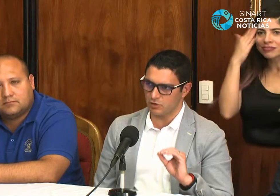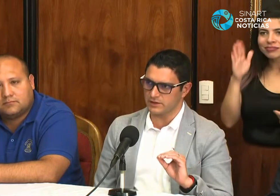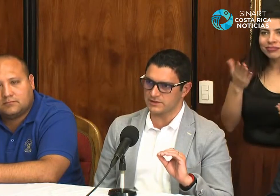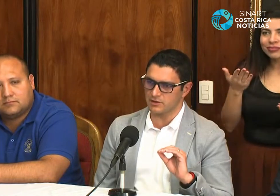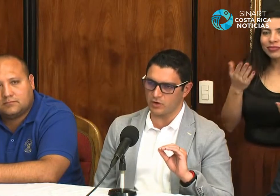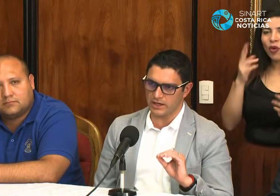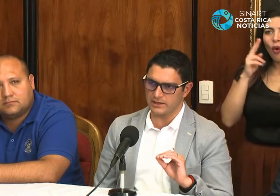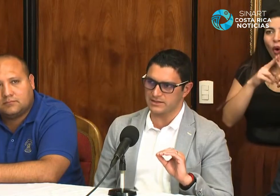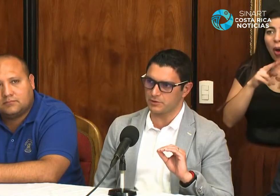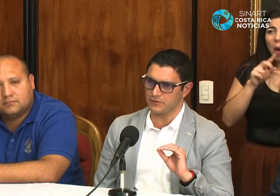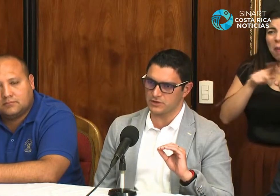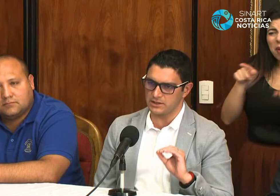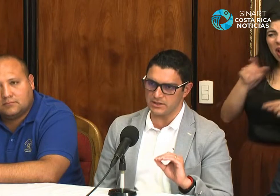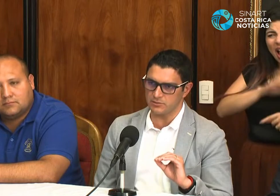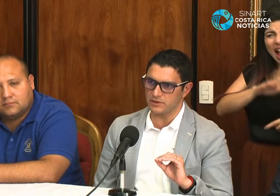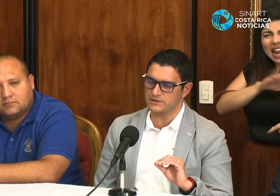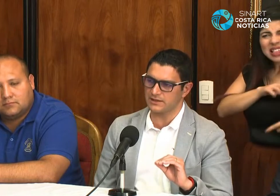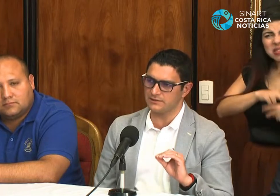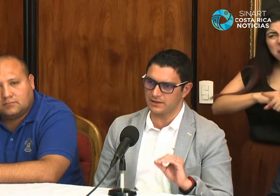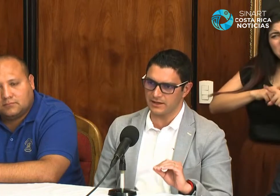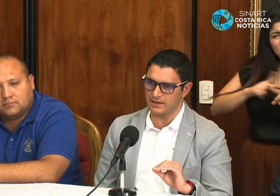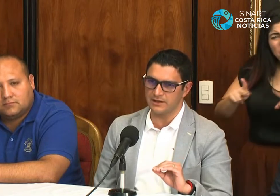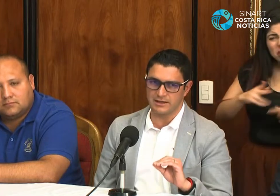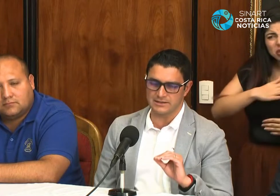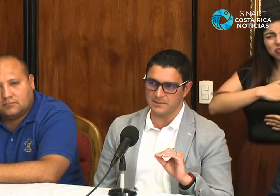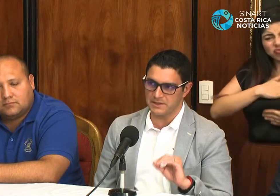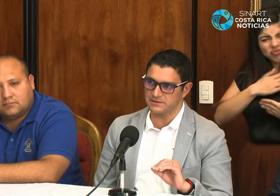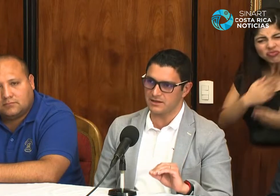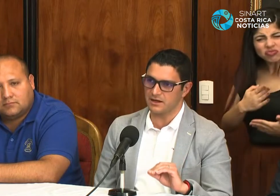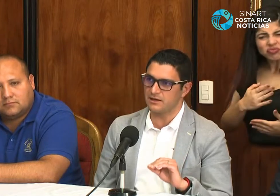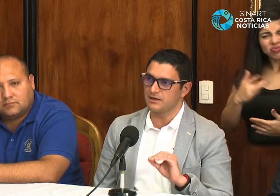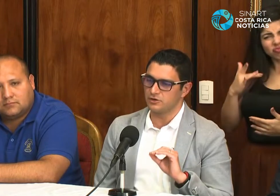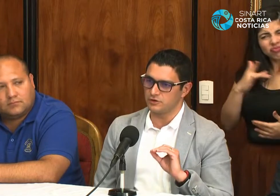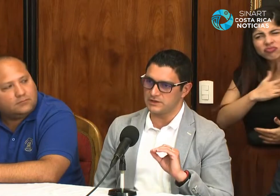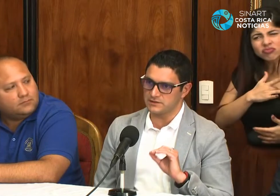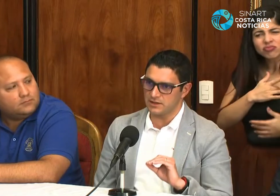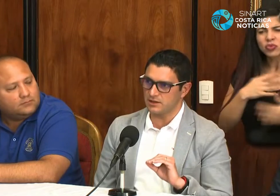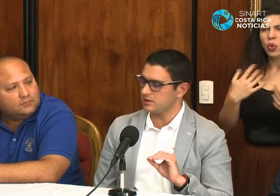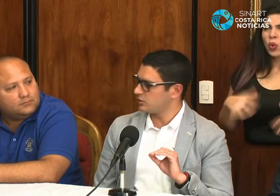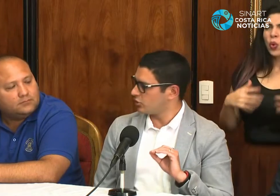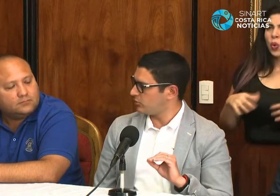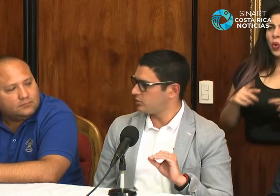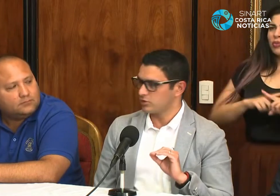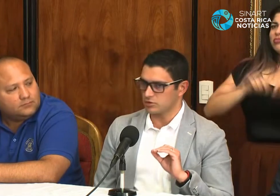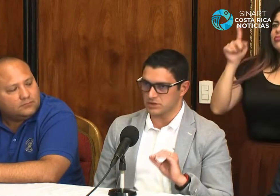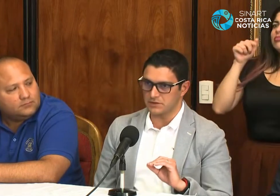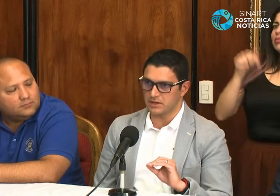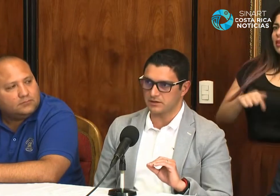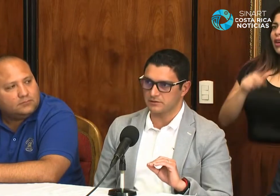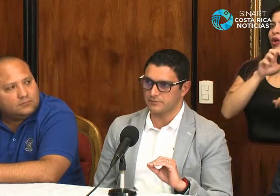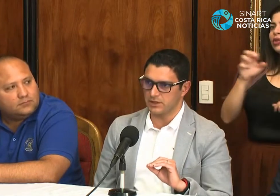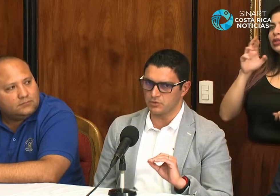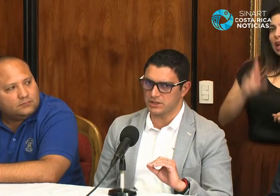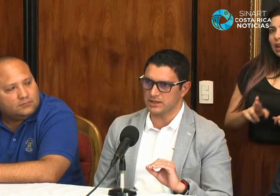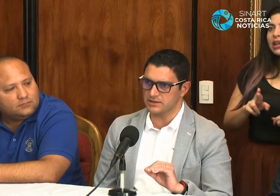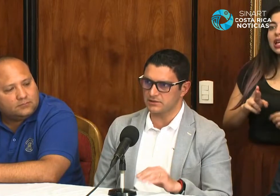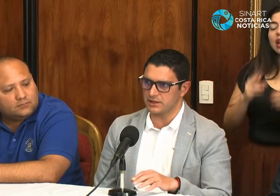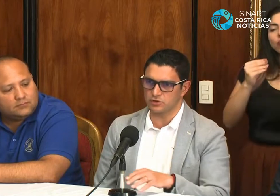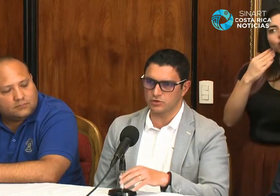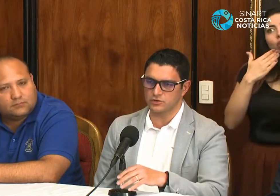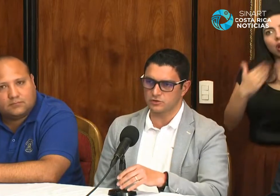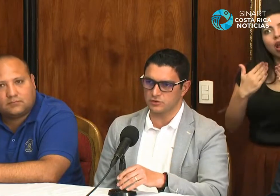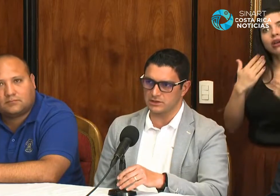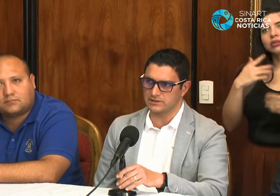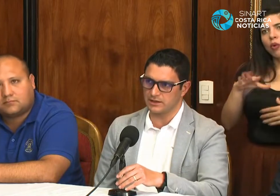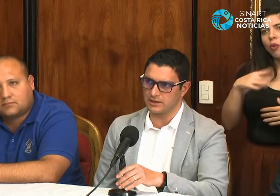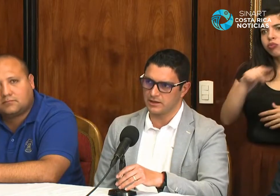ese valor, ese coraje, ese profesionalismo, esa entrega, esa mística, nos distingue como Costa Rica. Y muchas gracias de